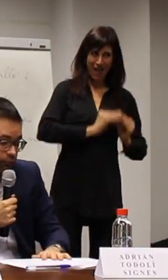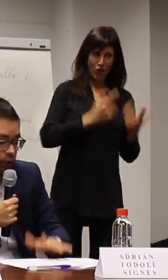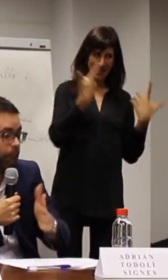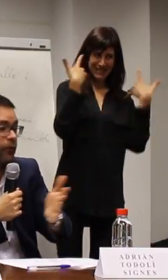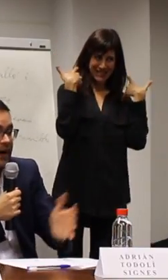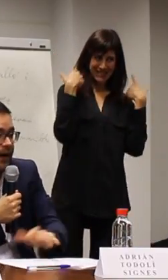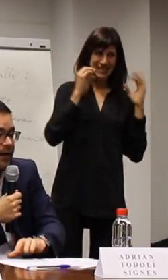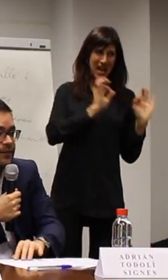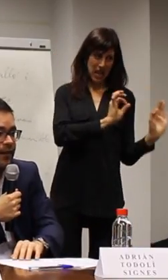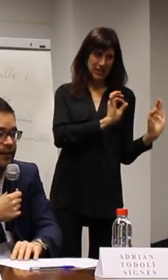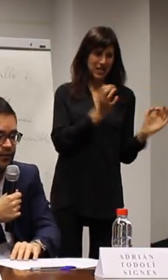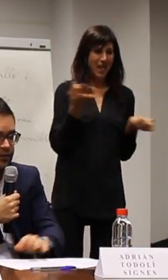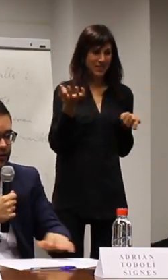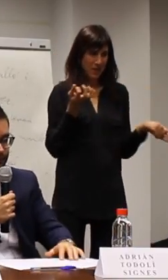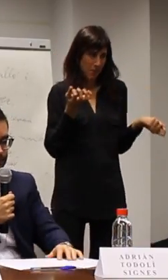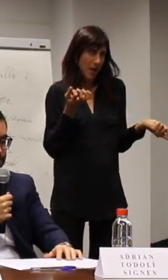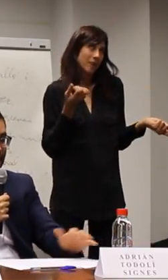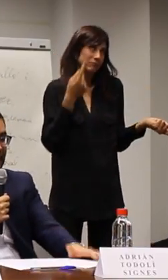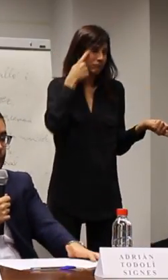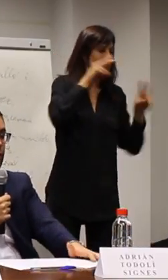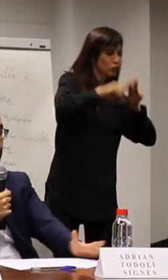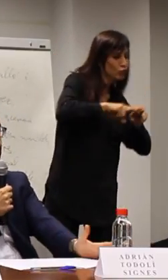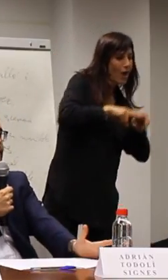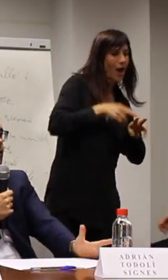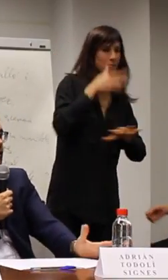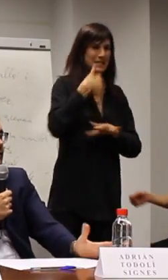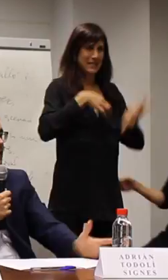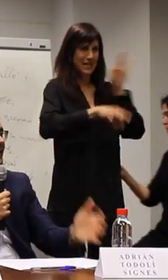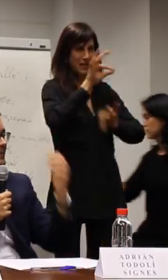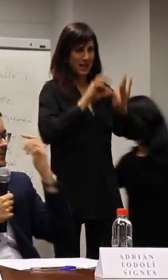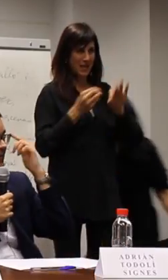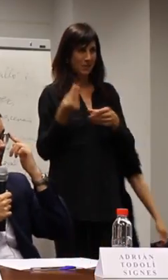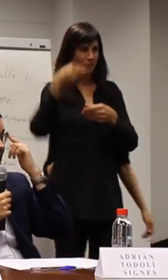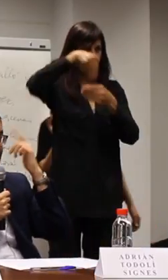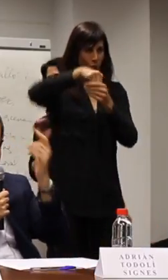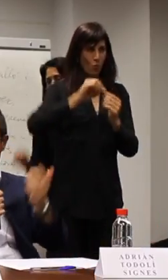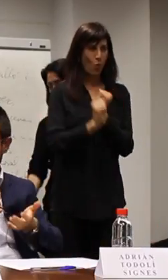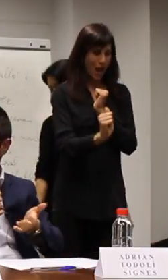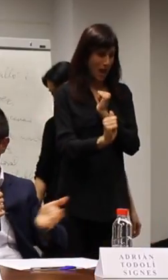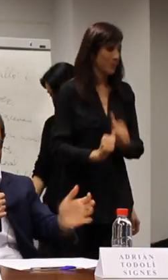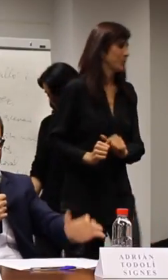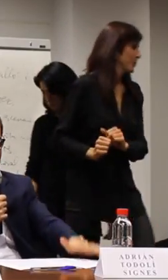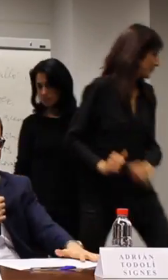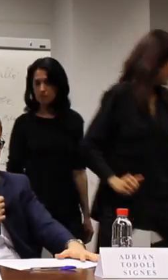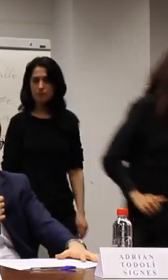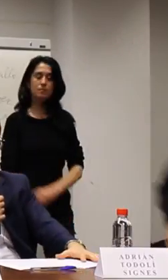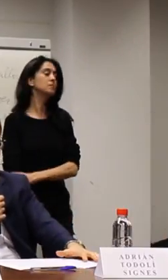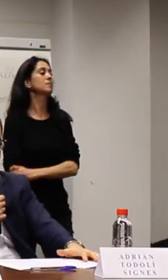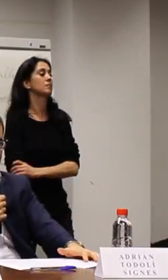que ponderarlas y decidir. Bueno, y por último es el tema que